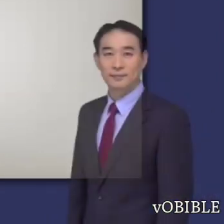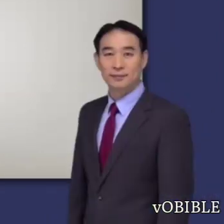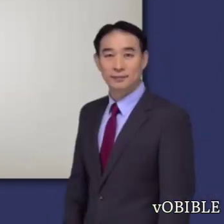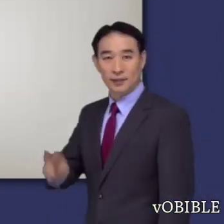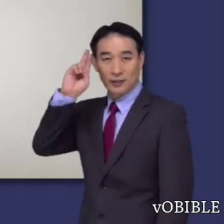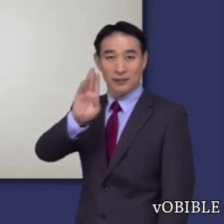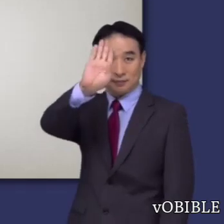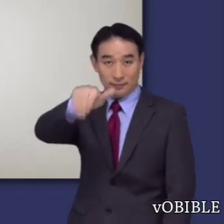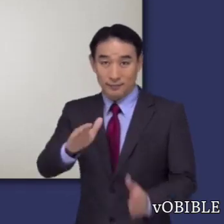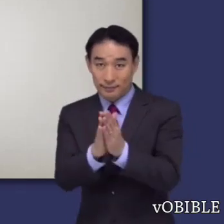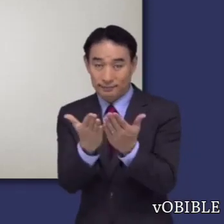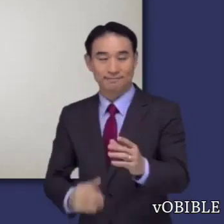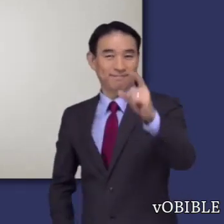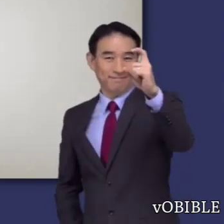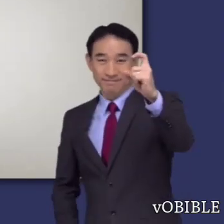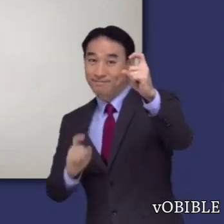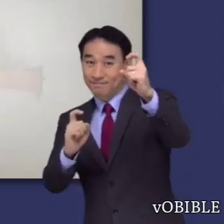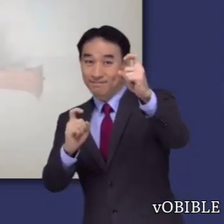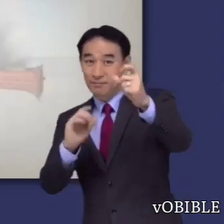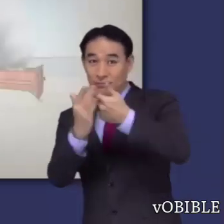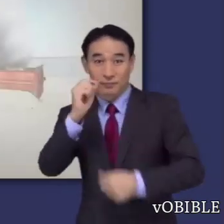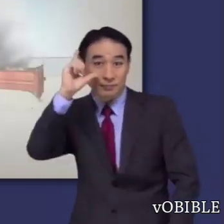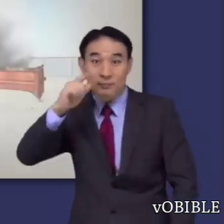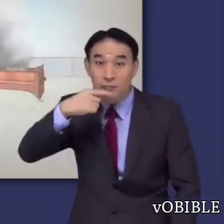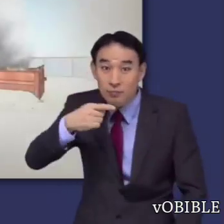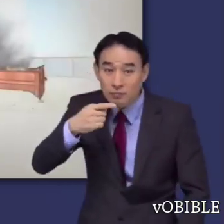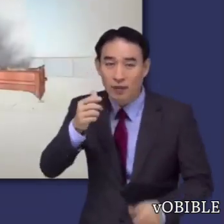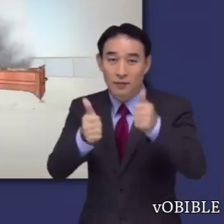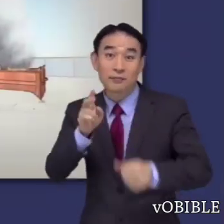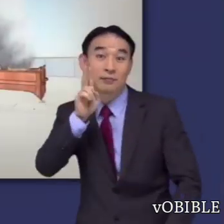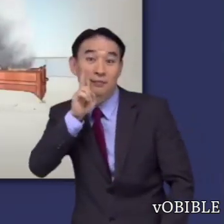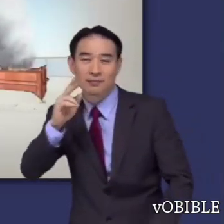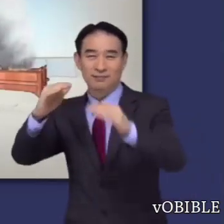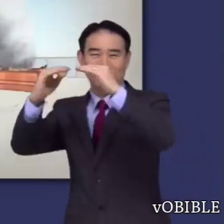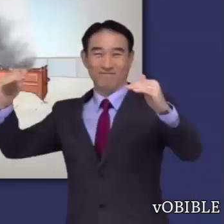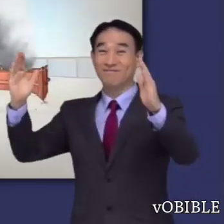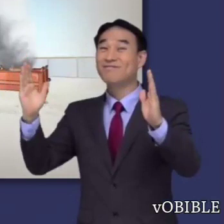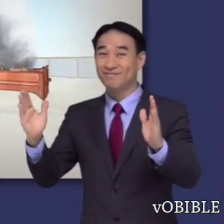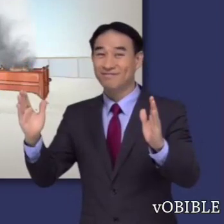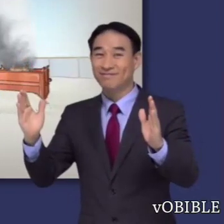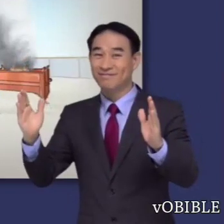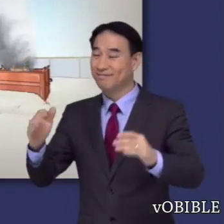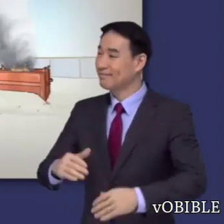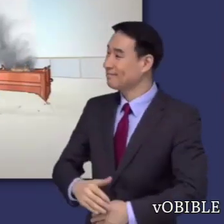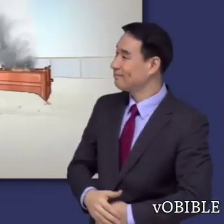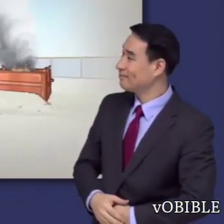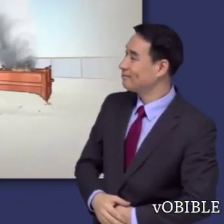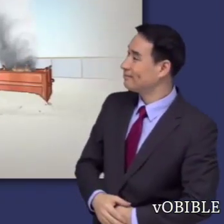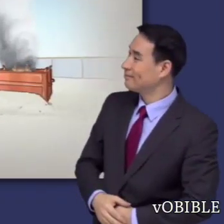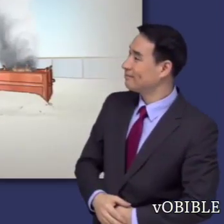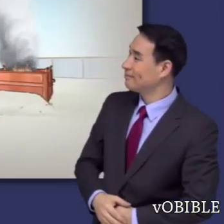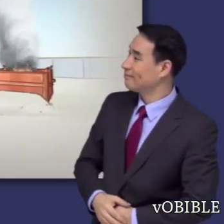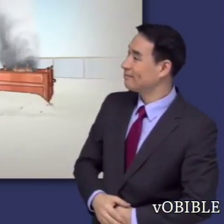你知道吗？希伯来书九章九节说，这个圣幕是个象征。